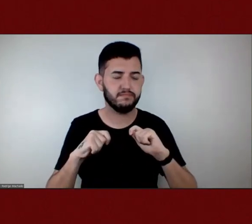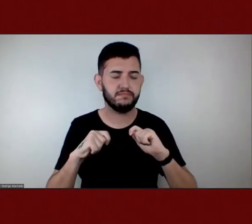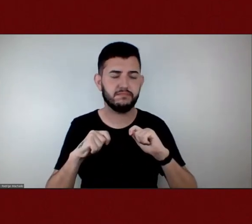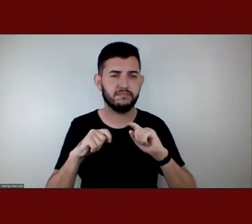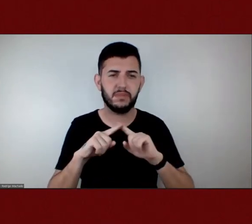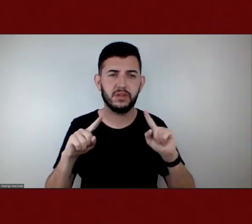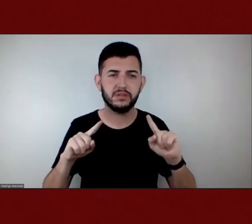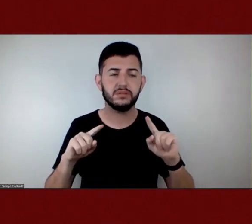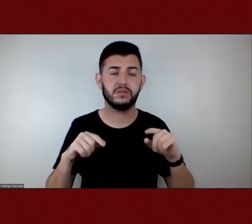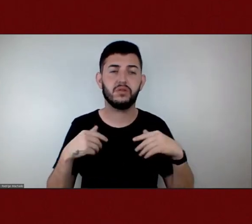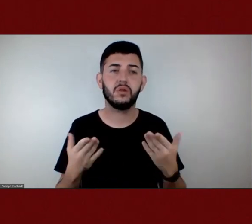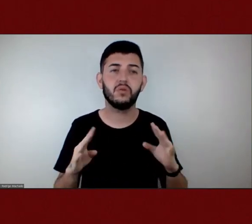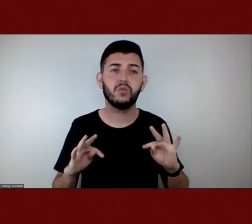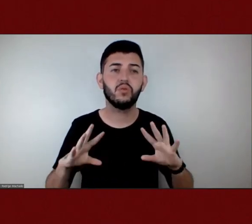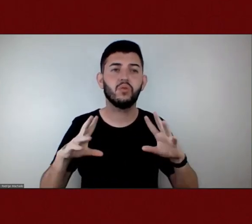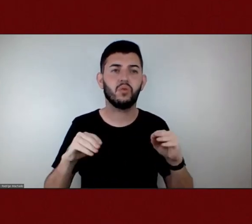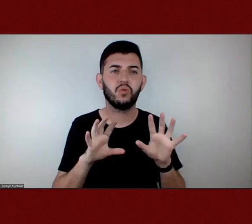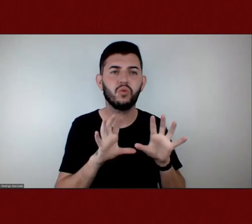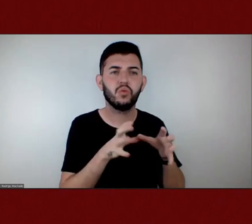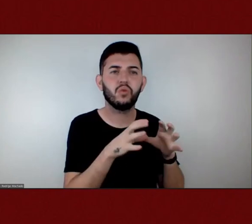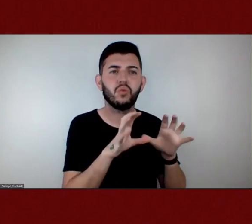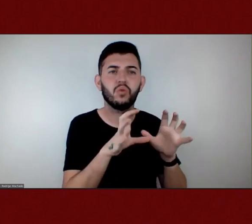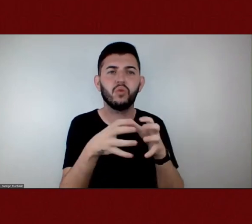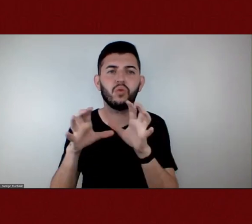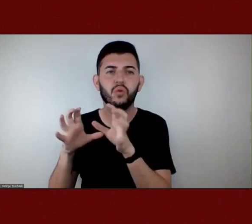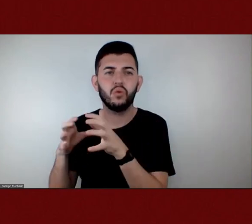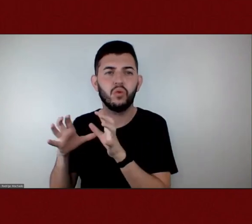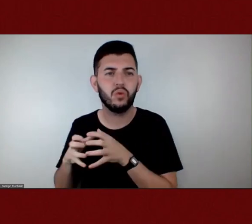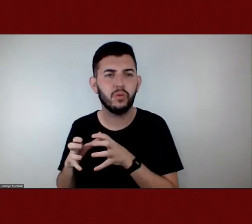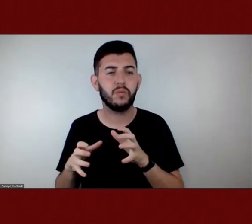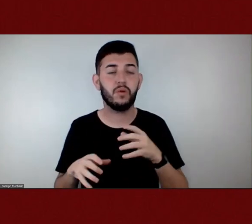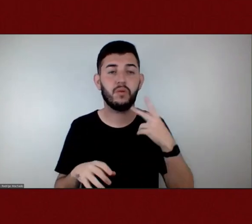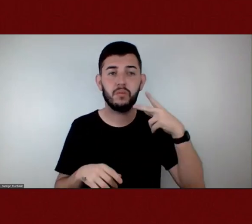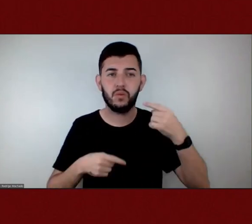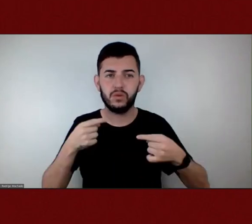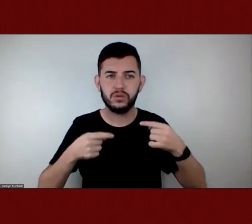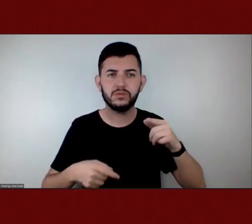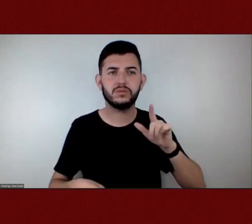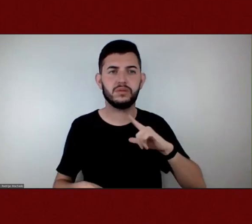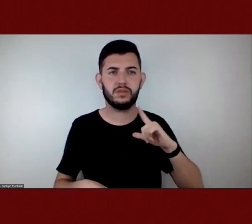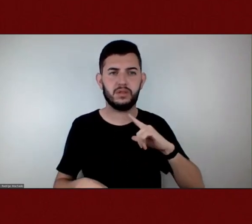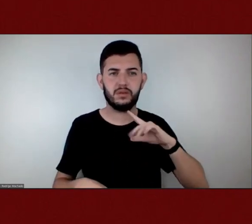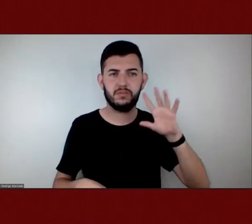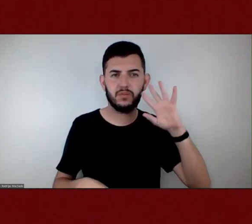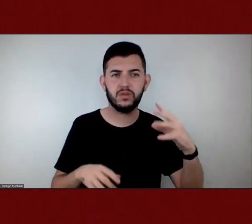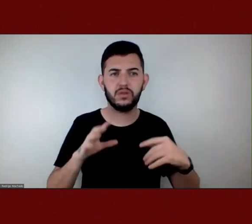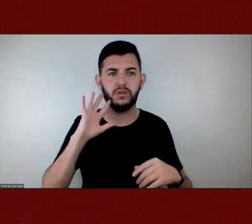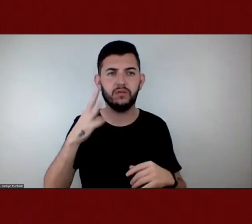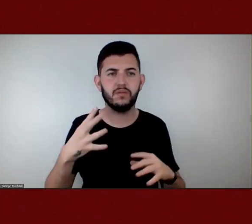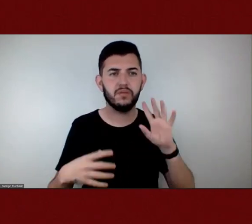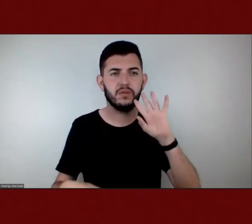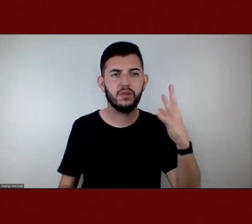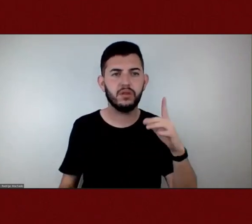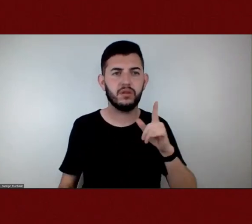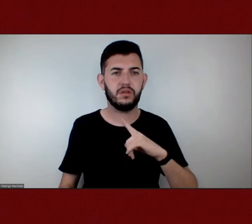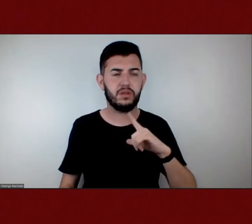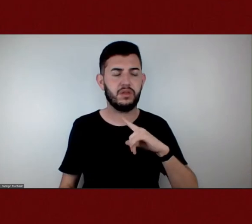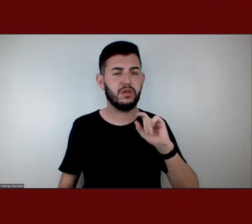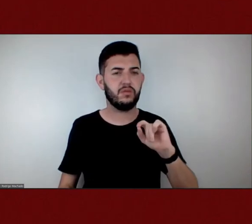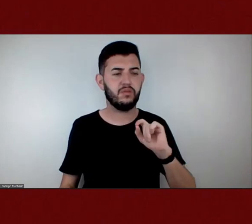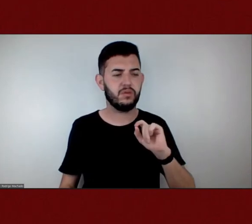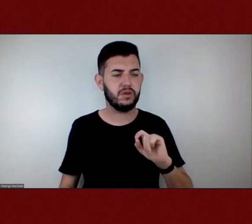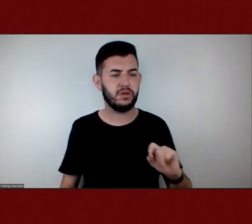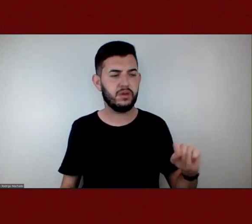agrupamento político sério, por definição, reúne em si uma determinada posição diante